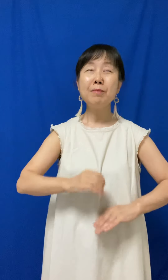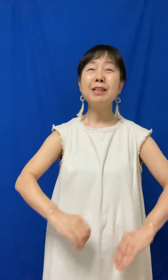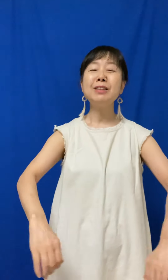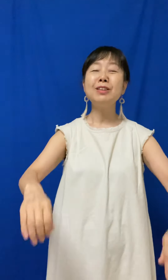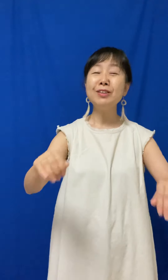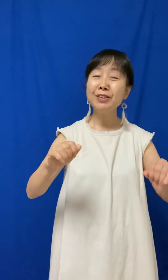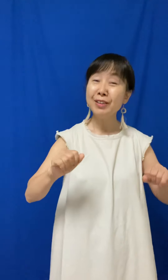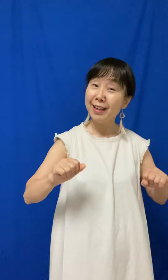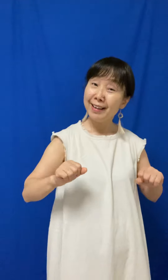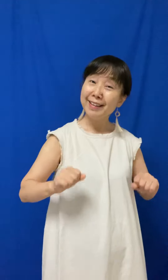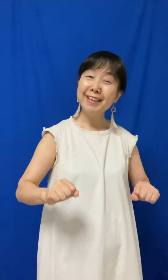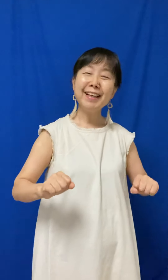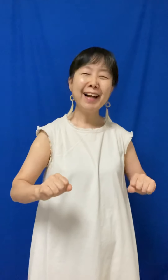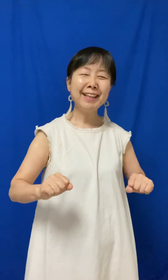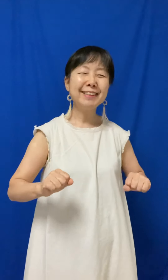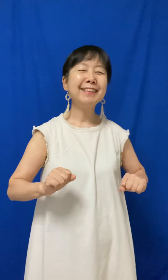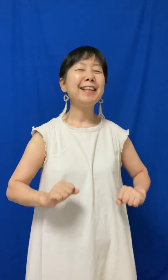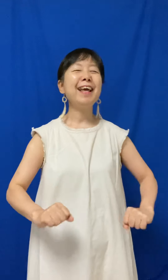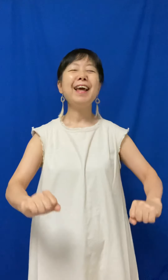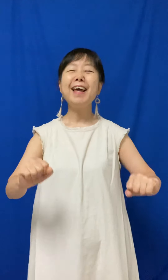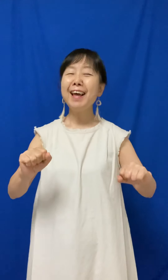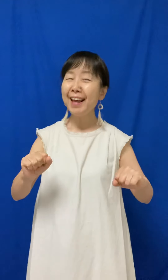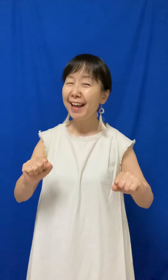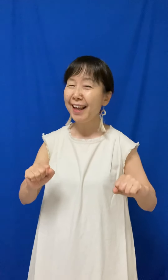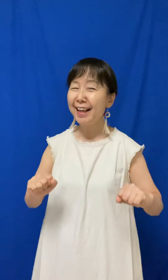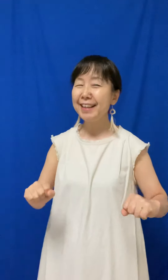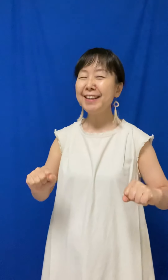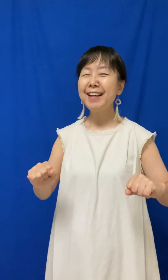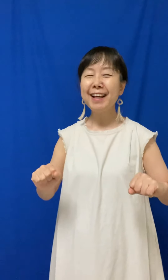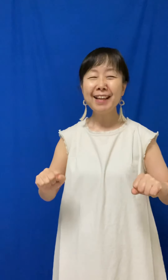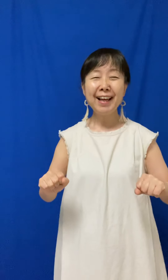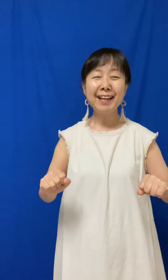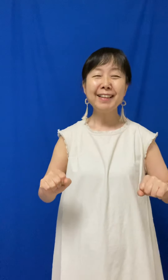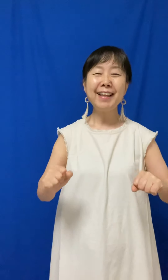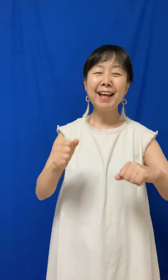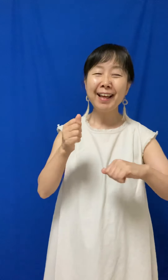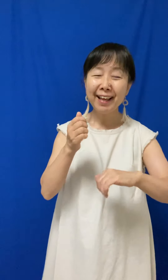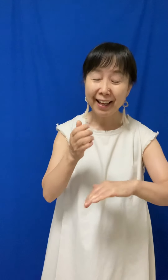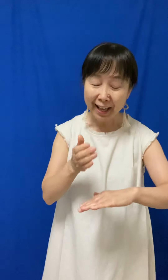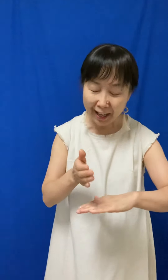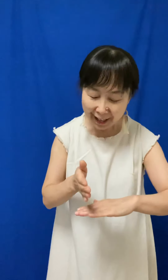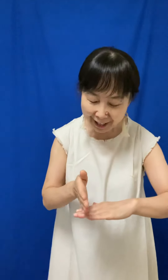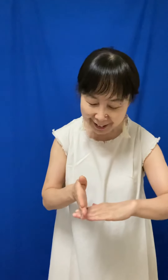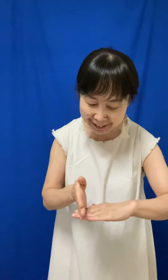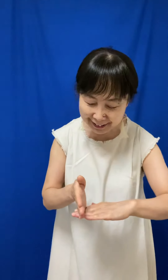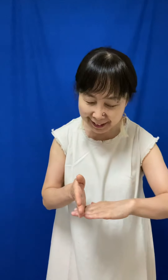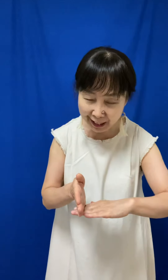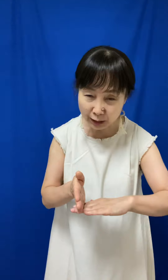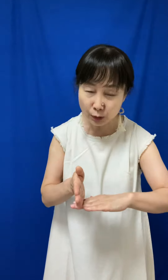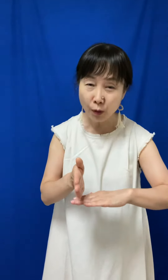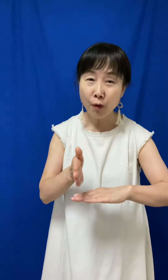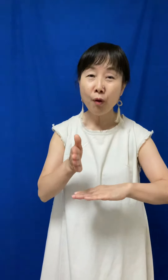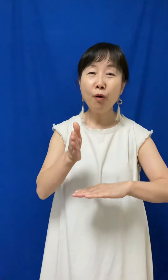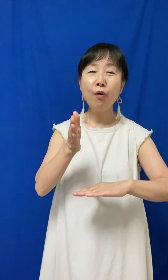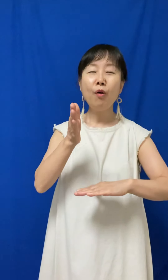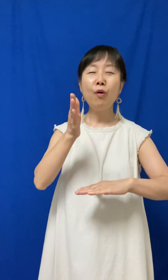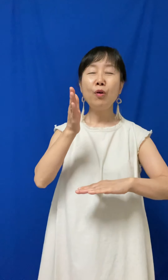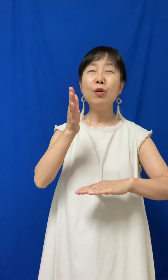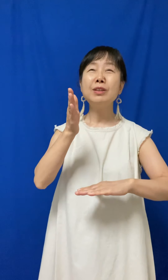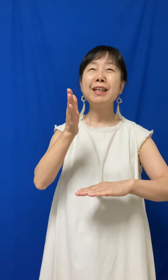。生かしていただいてありがとうござい